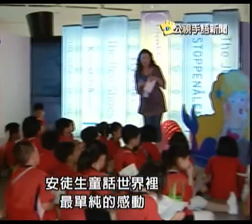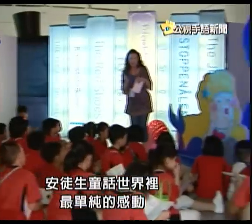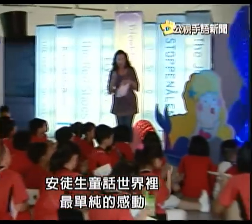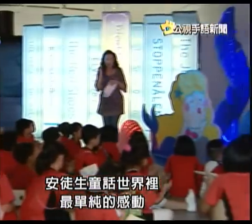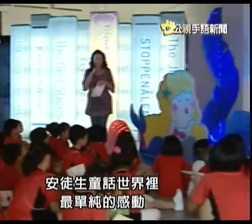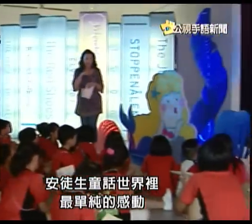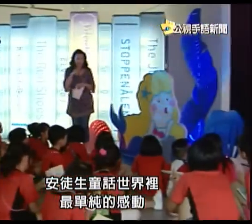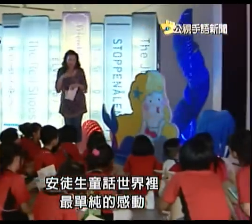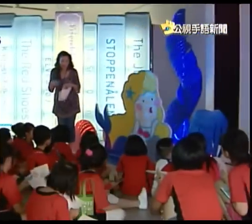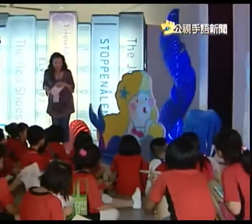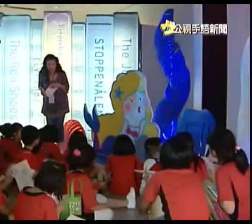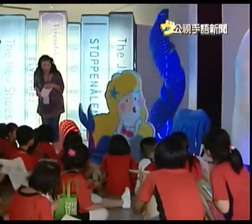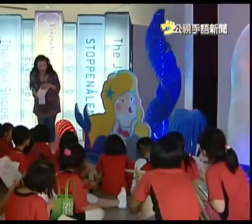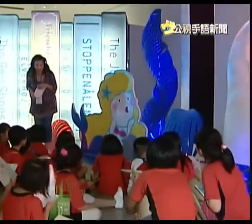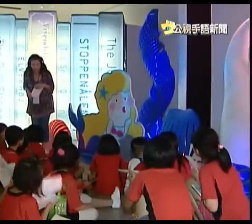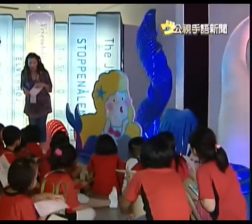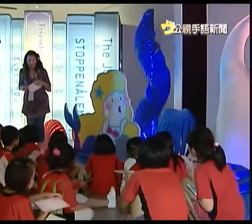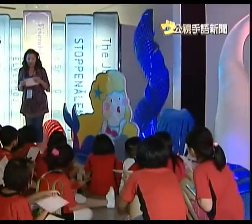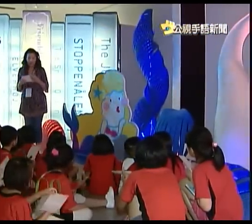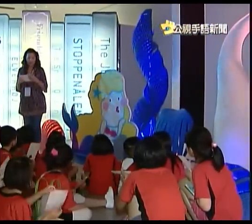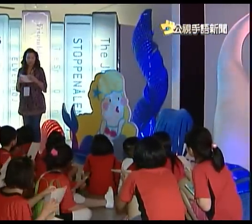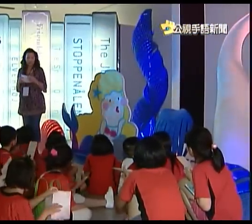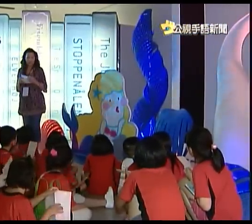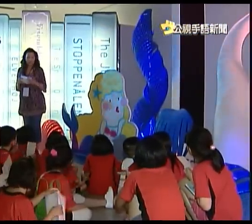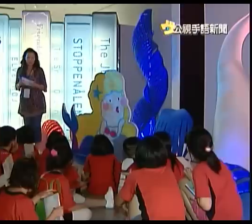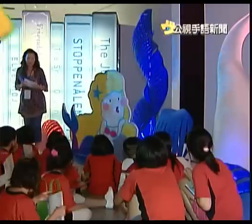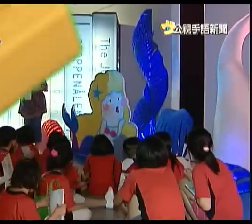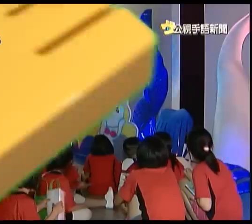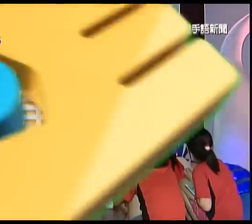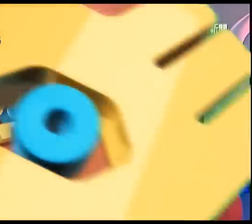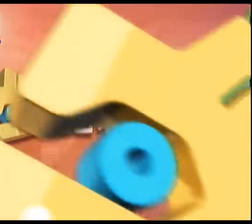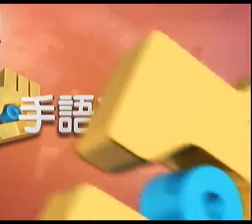感动。记者林文庄、志成台北报道。